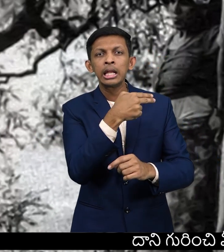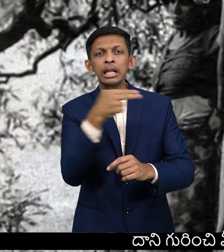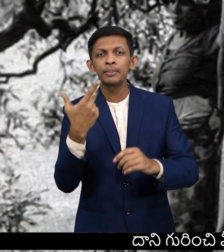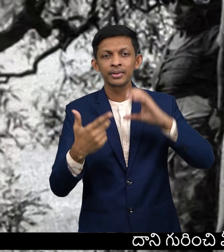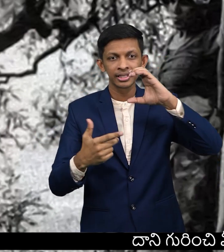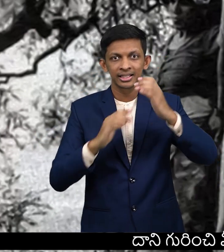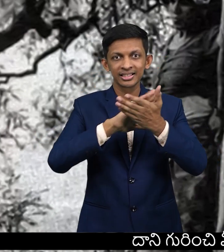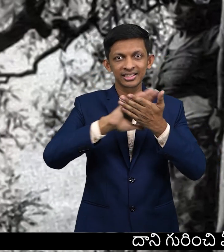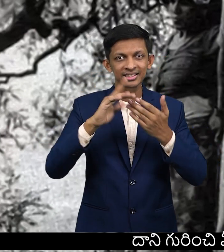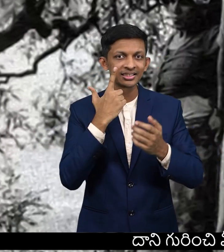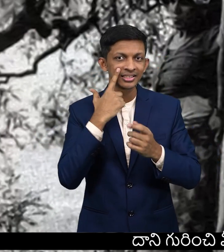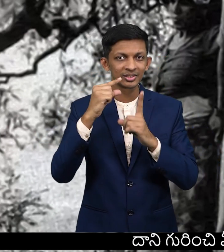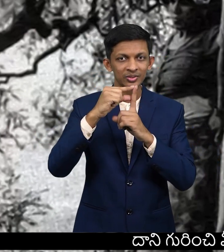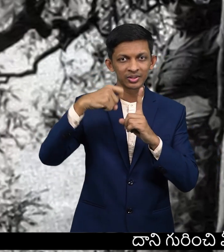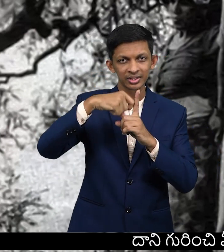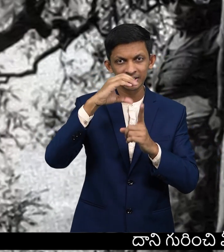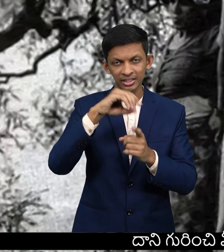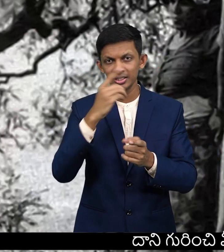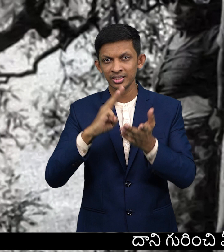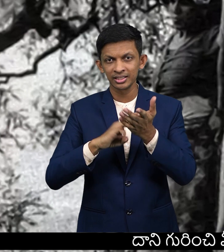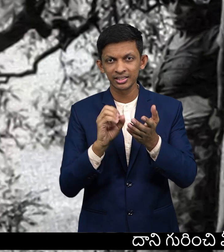దాని గురించి మీరు ఇప్పటికే అధ్యయనం చేశారు.